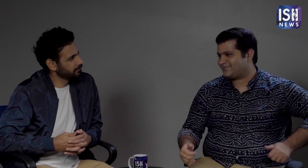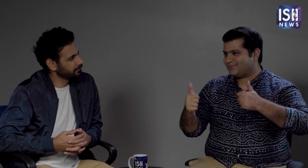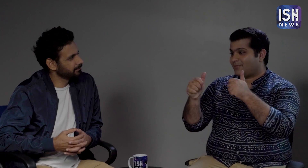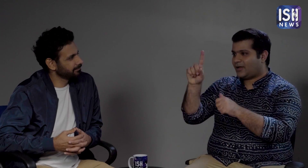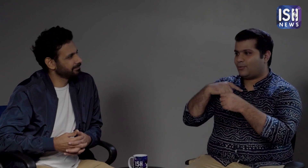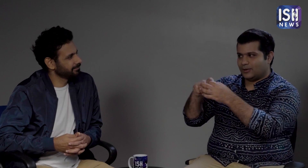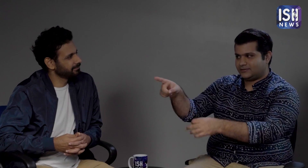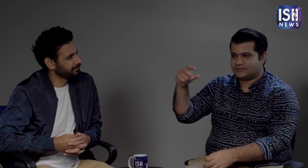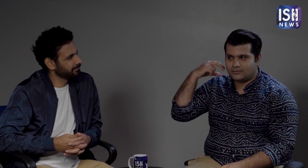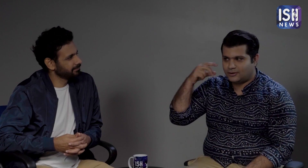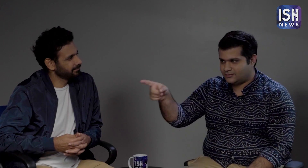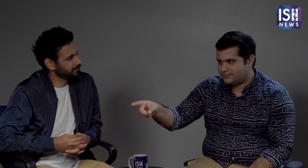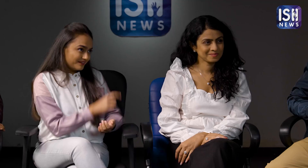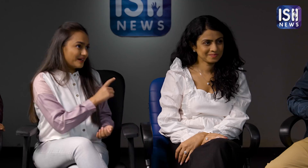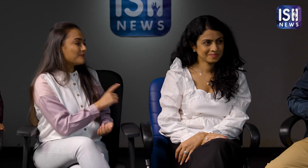बात बताई.